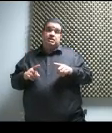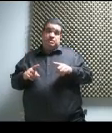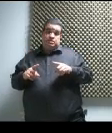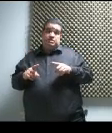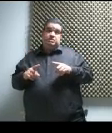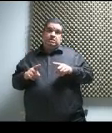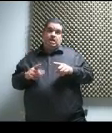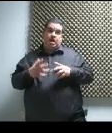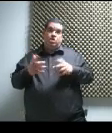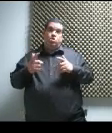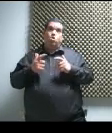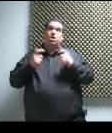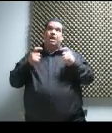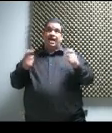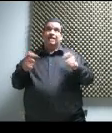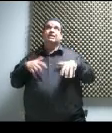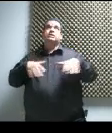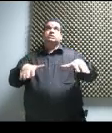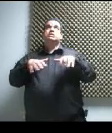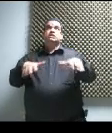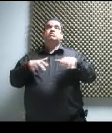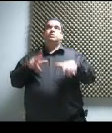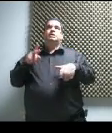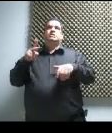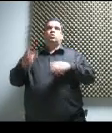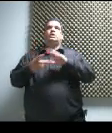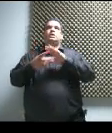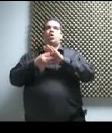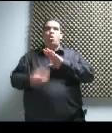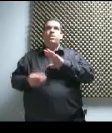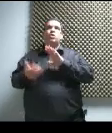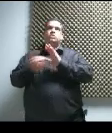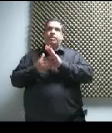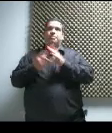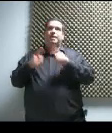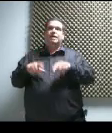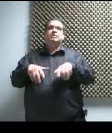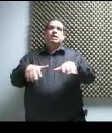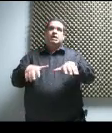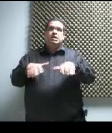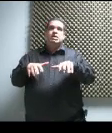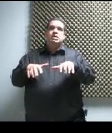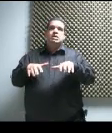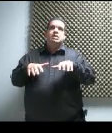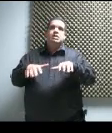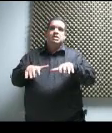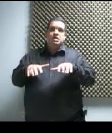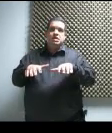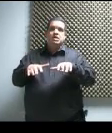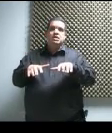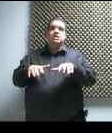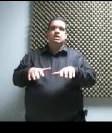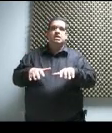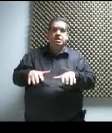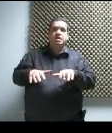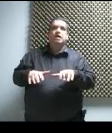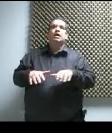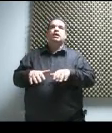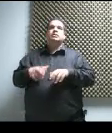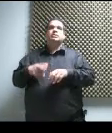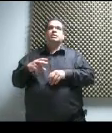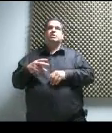veces puedes seguir una réplica. Y las réplicas son eventos que simplemente nos muestran el área de